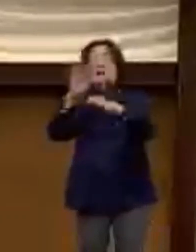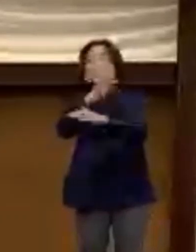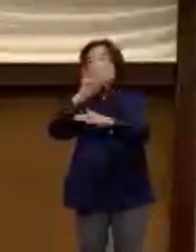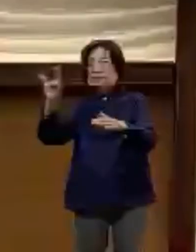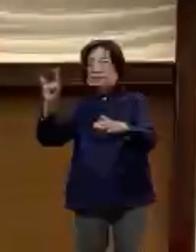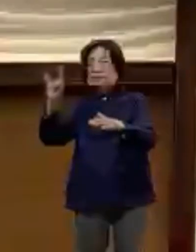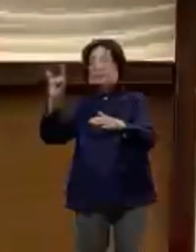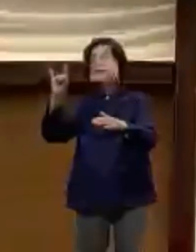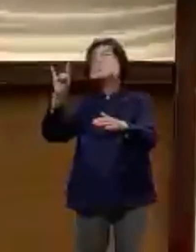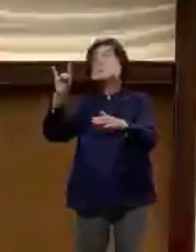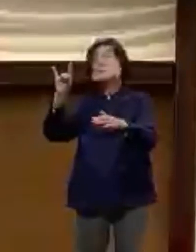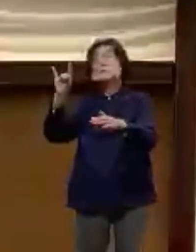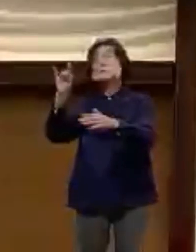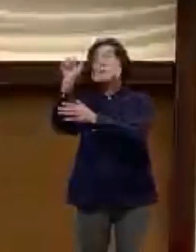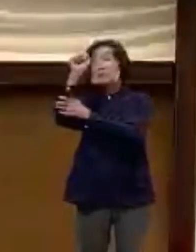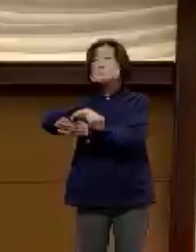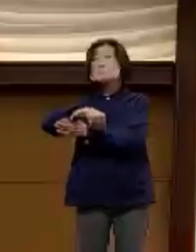から